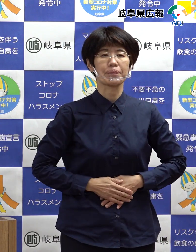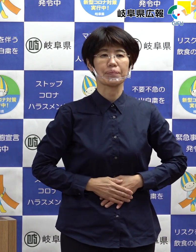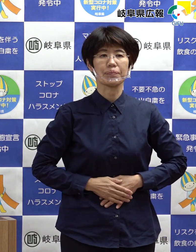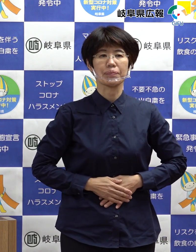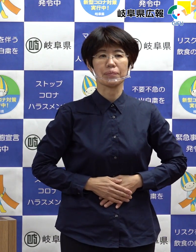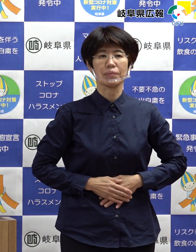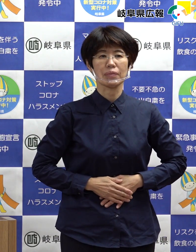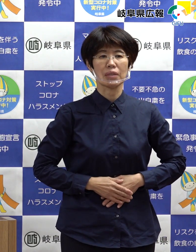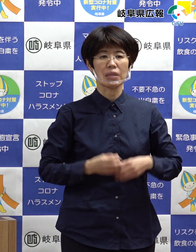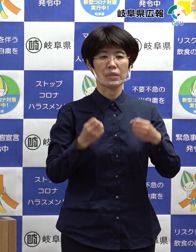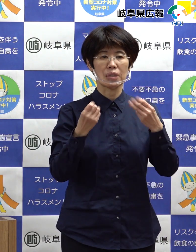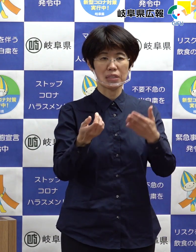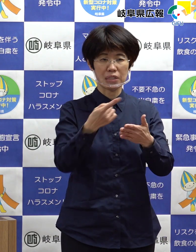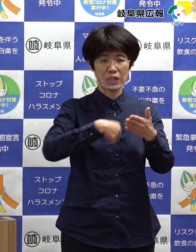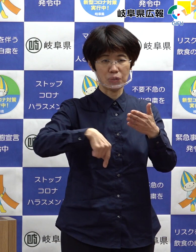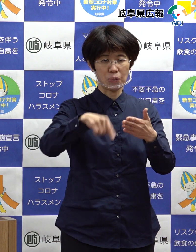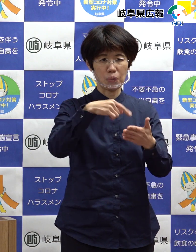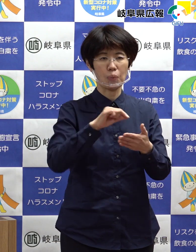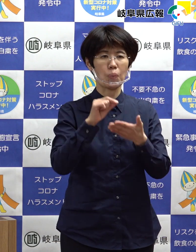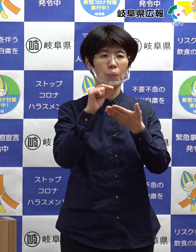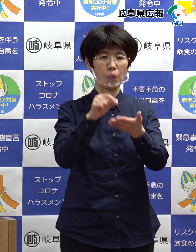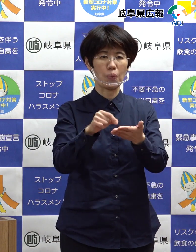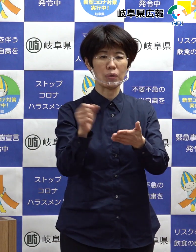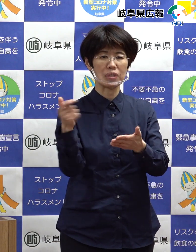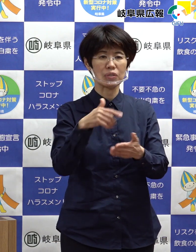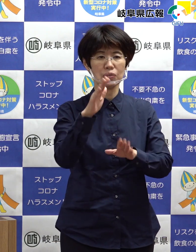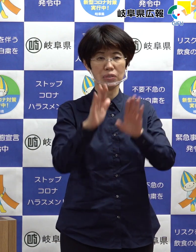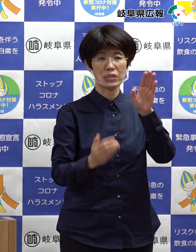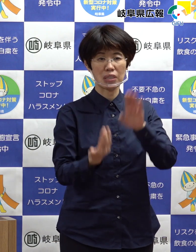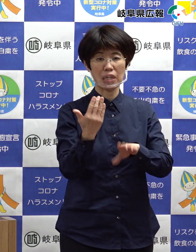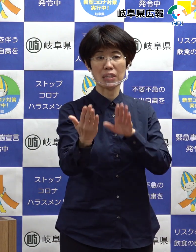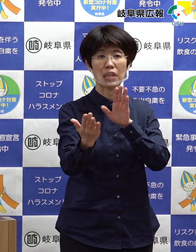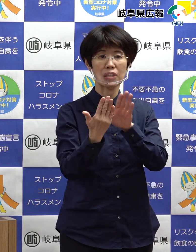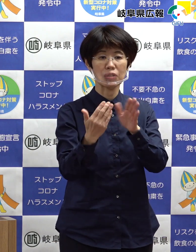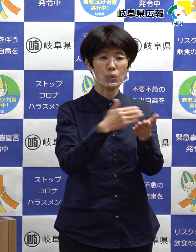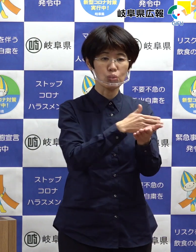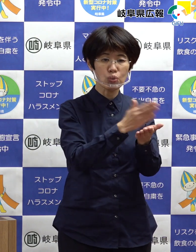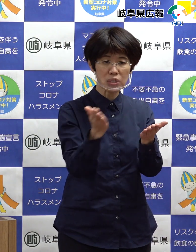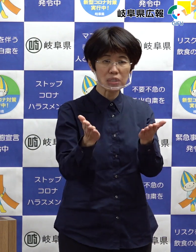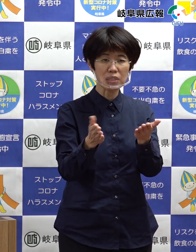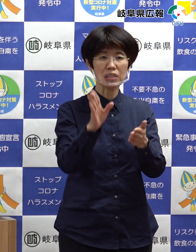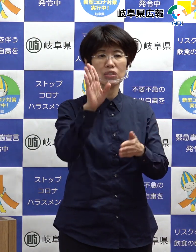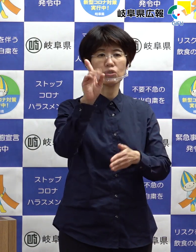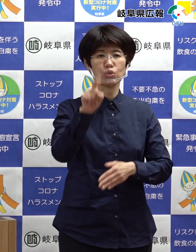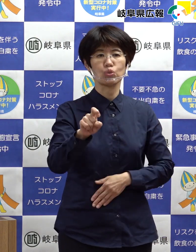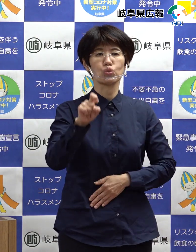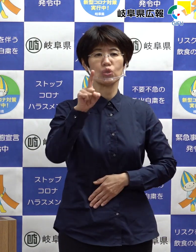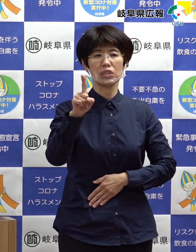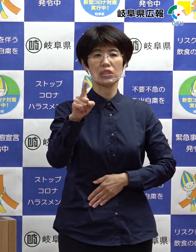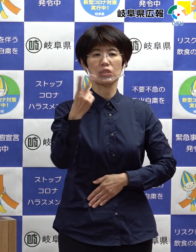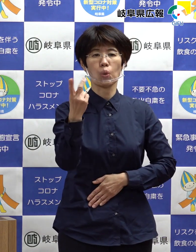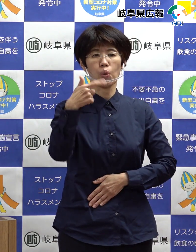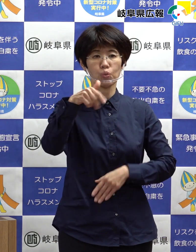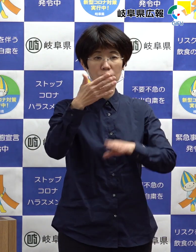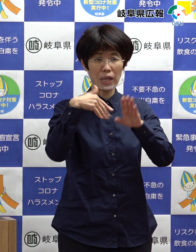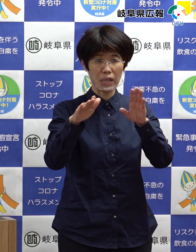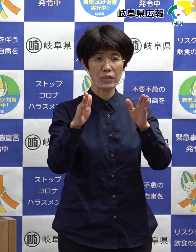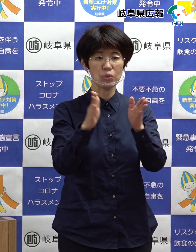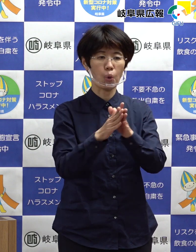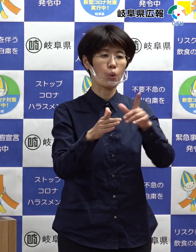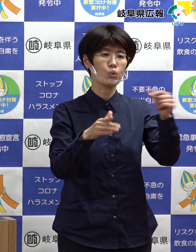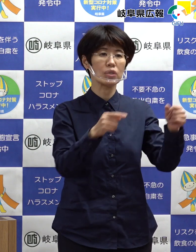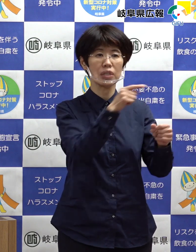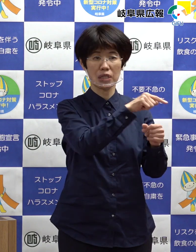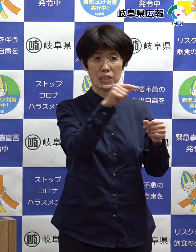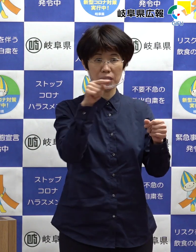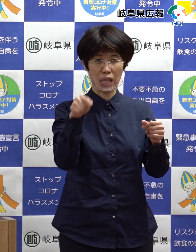から新しい話として、この緊急事態宣言対象区域である11都府県、と国との間